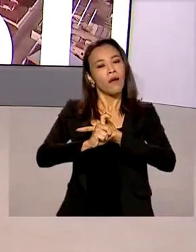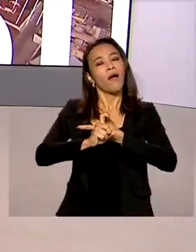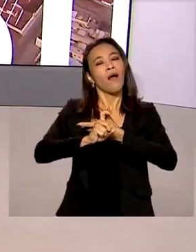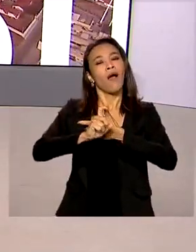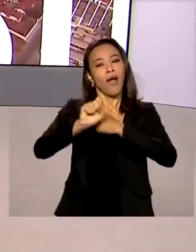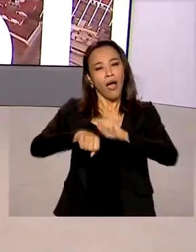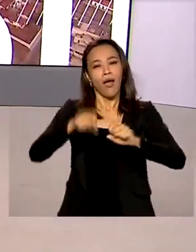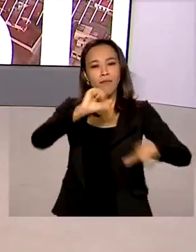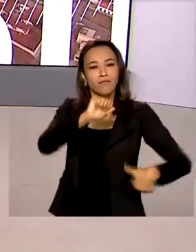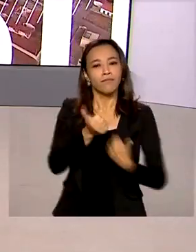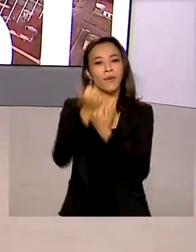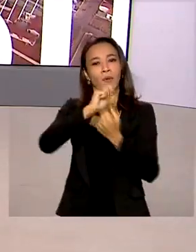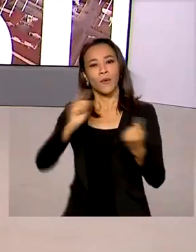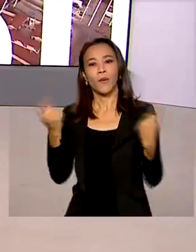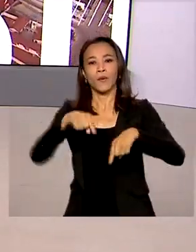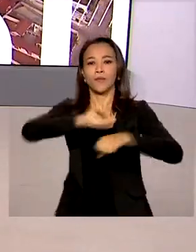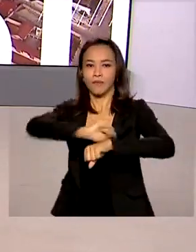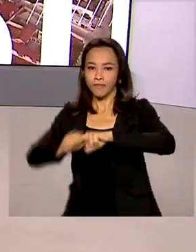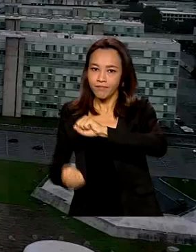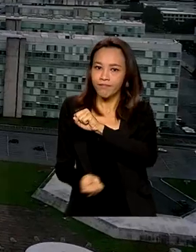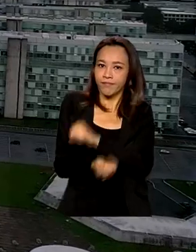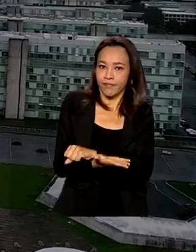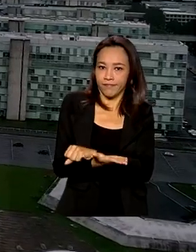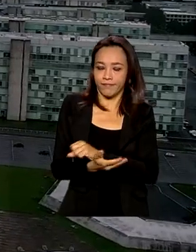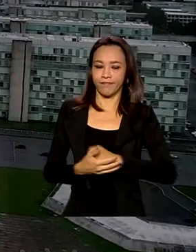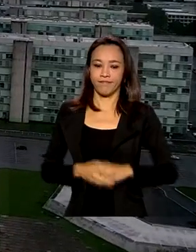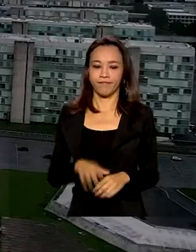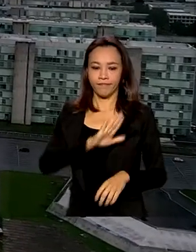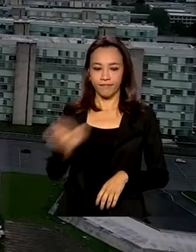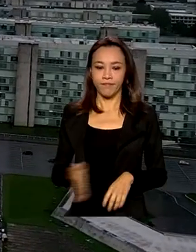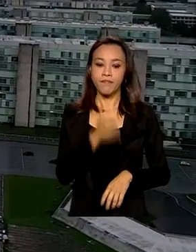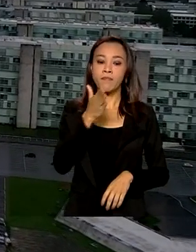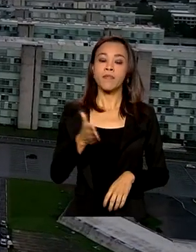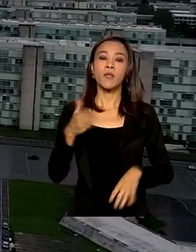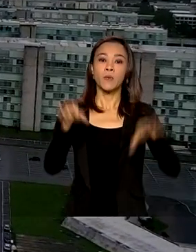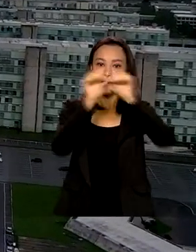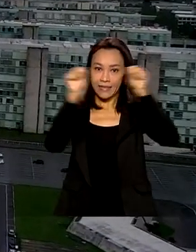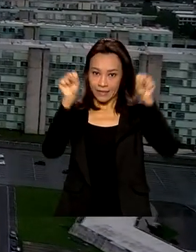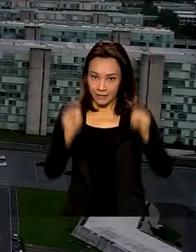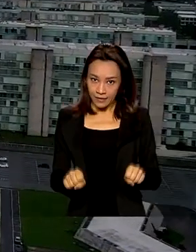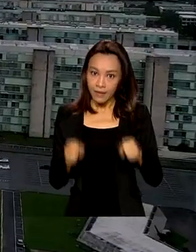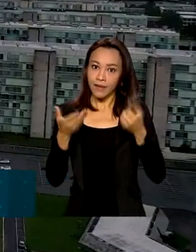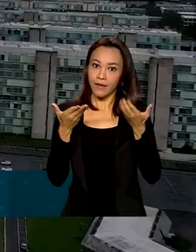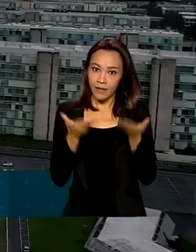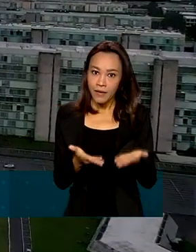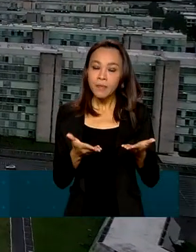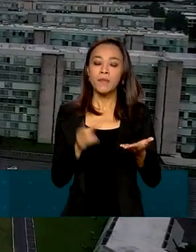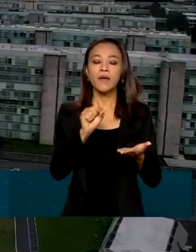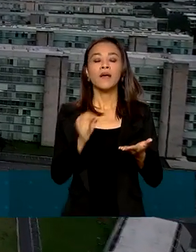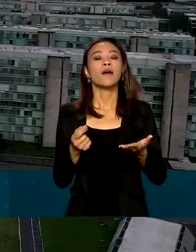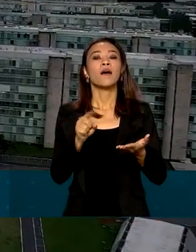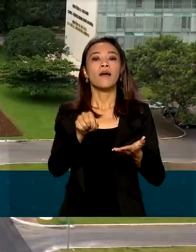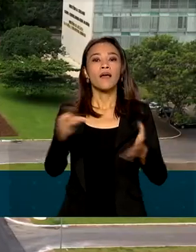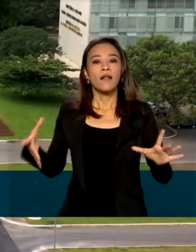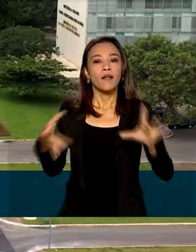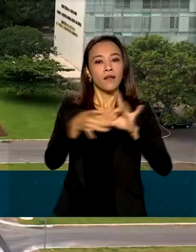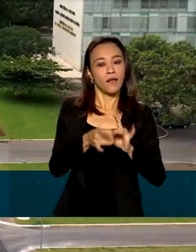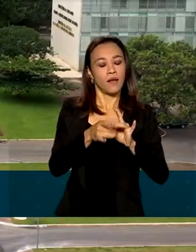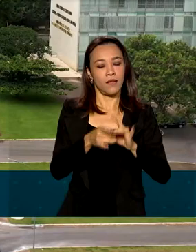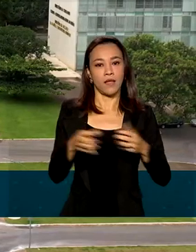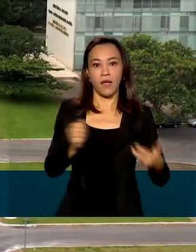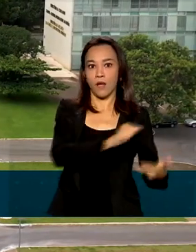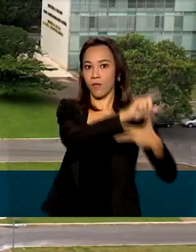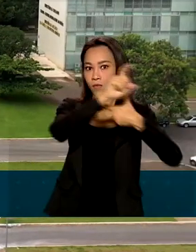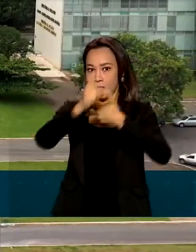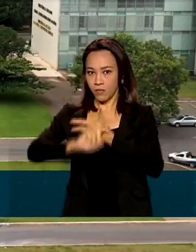para ajudar no combate à corrupção. O Sistema de Integridade Pública do Poder Executivo Federal é